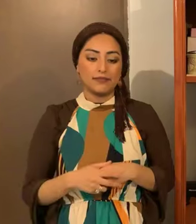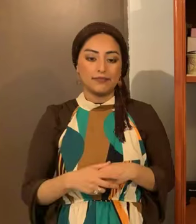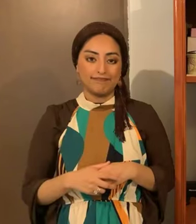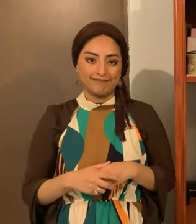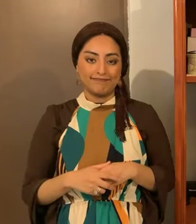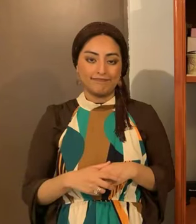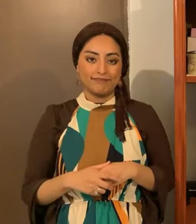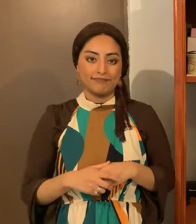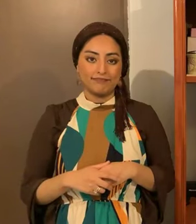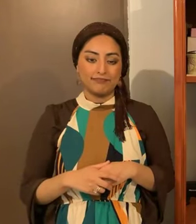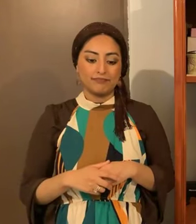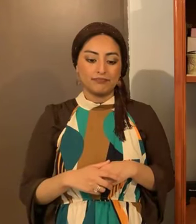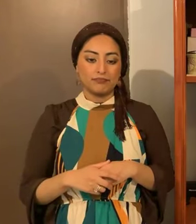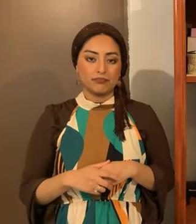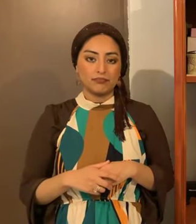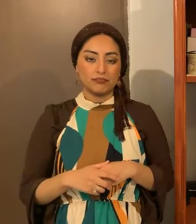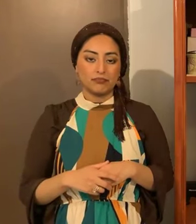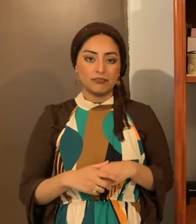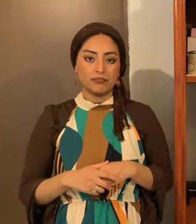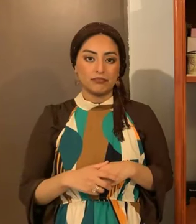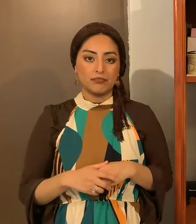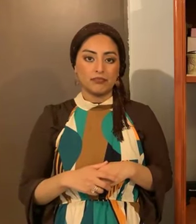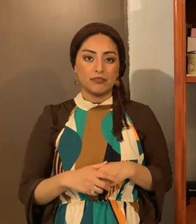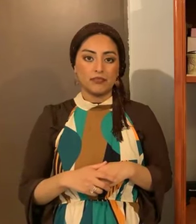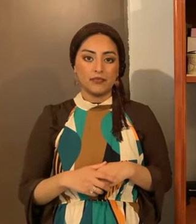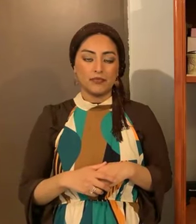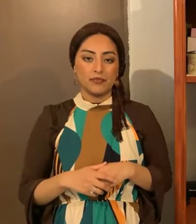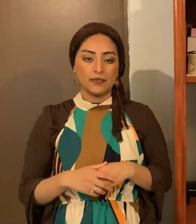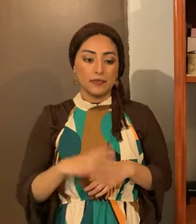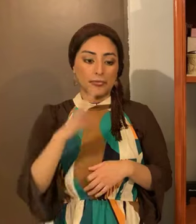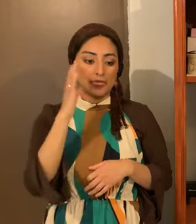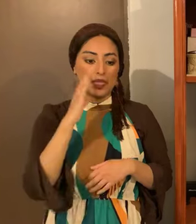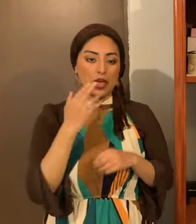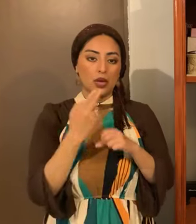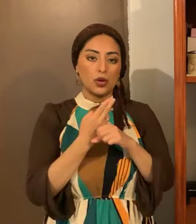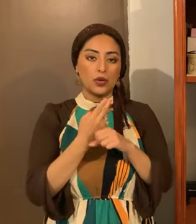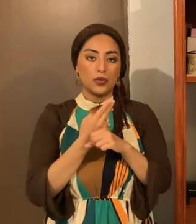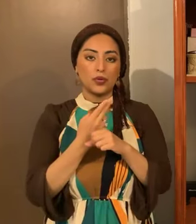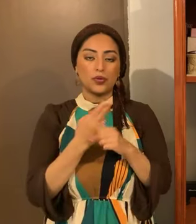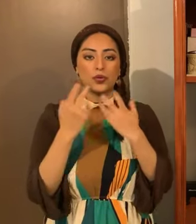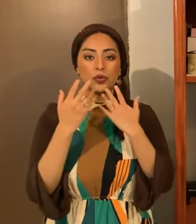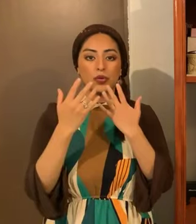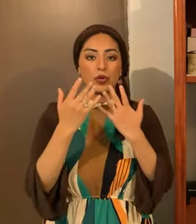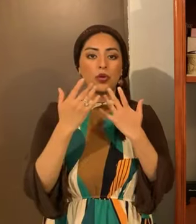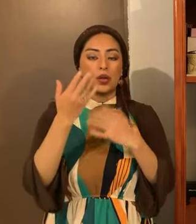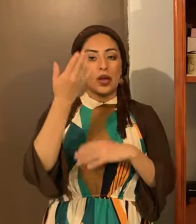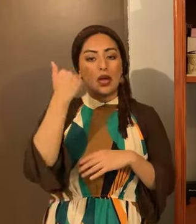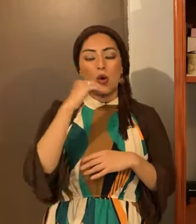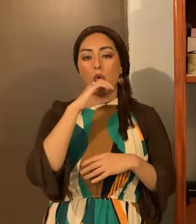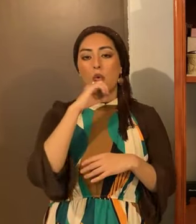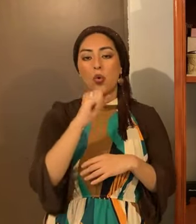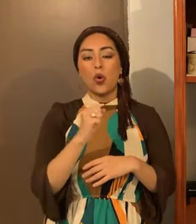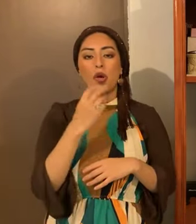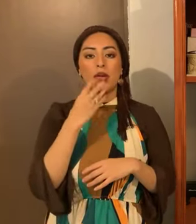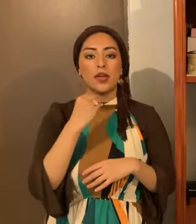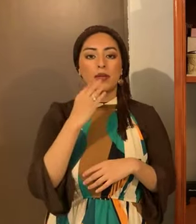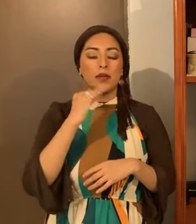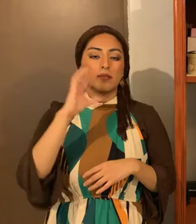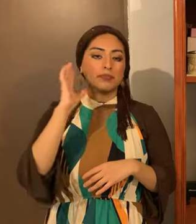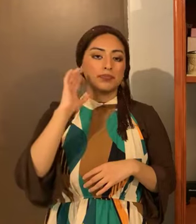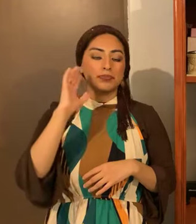Eso nos da una idea de que así era como utilizaban mucho las percusiones, ¿sí? Y como les